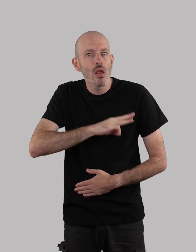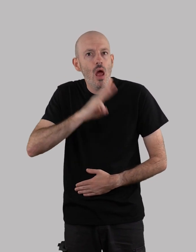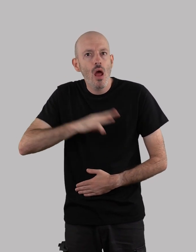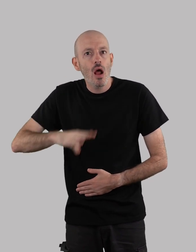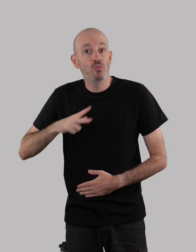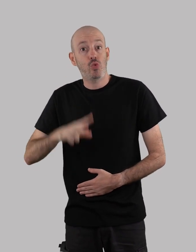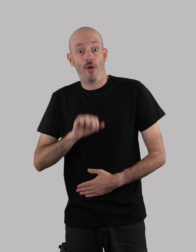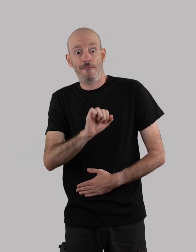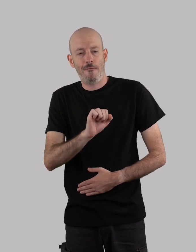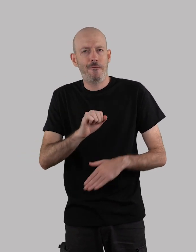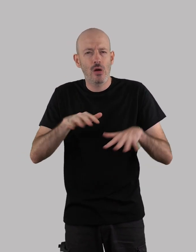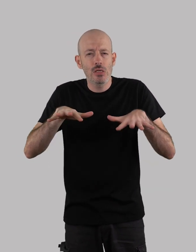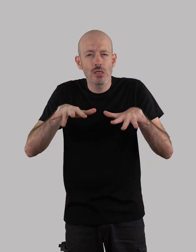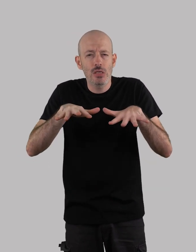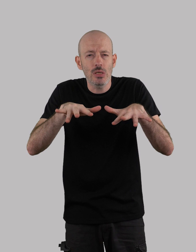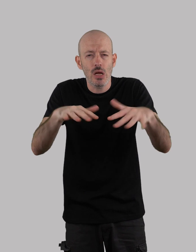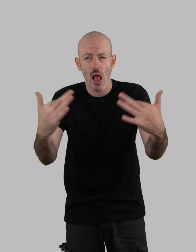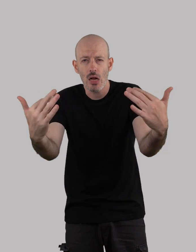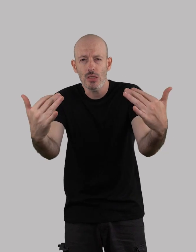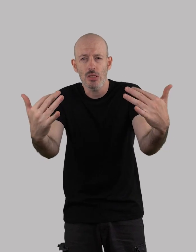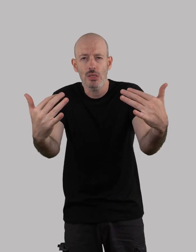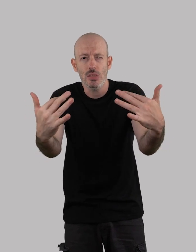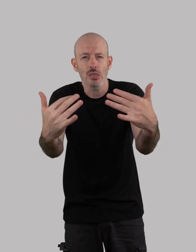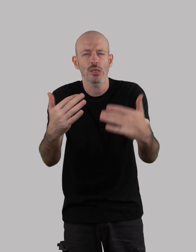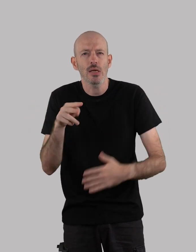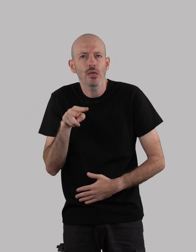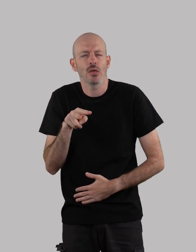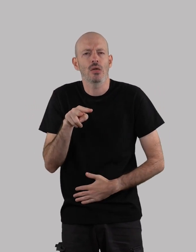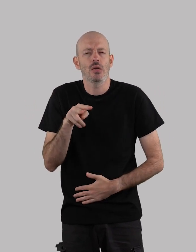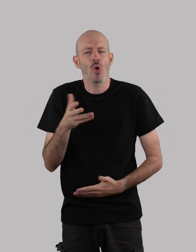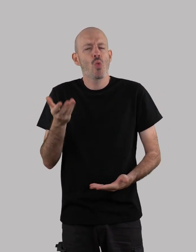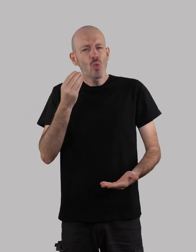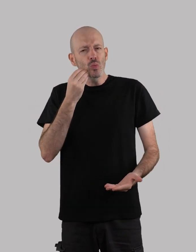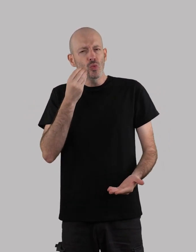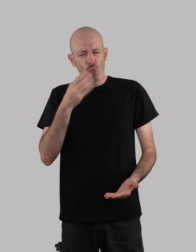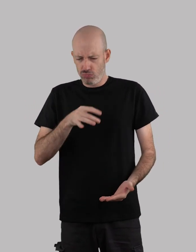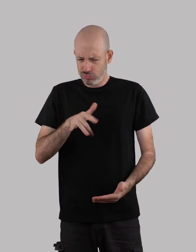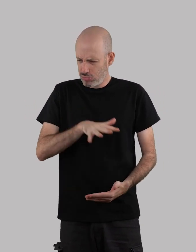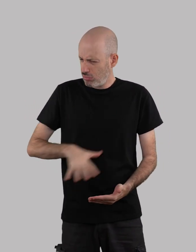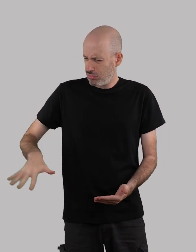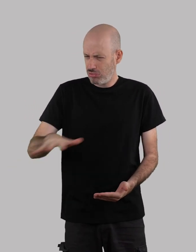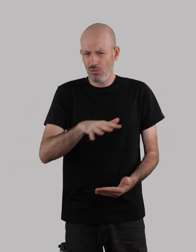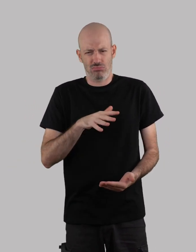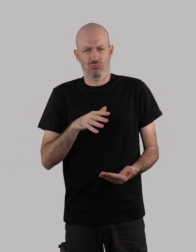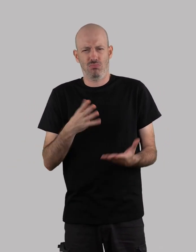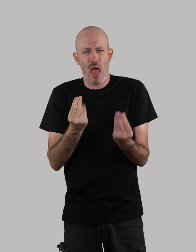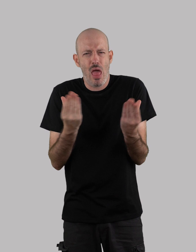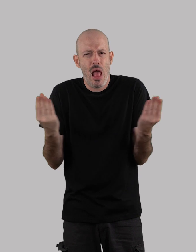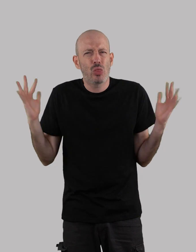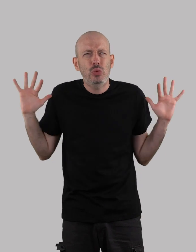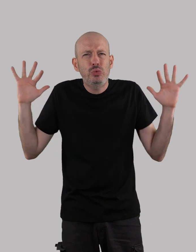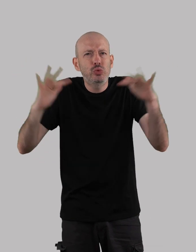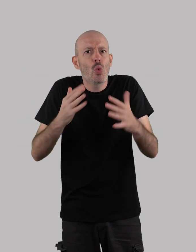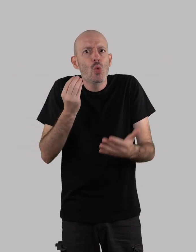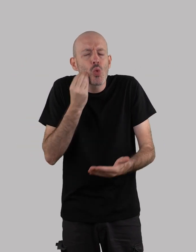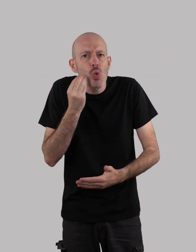Milhares de soldados portugueses formavam longas filas. Como é possível haver tantos homens